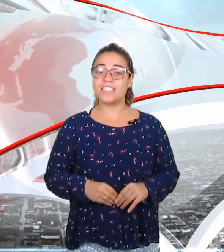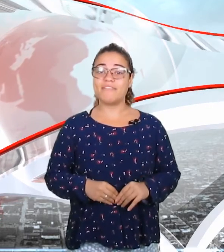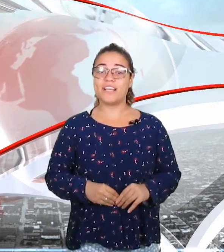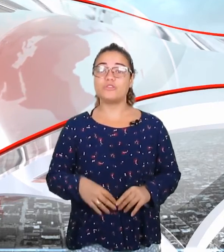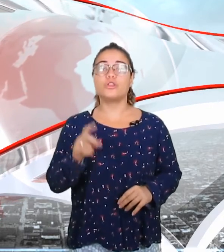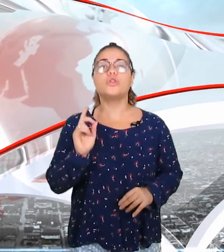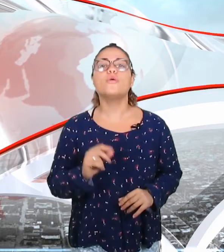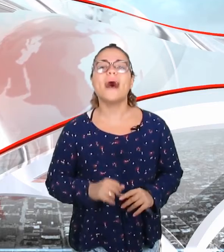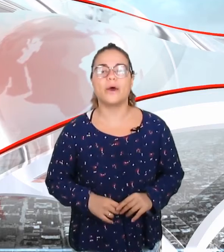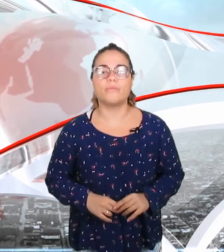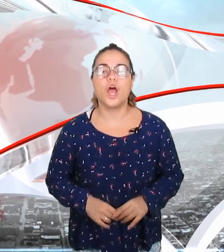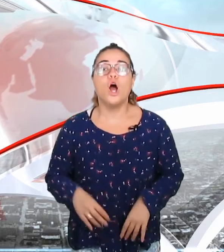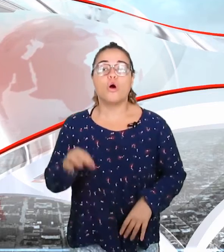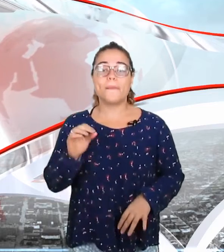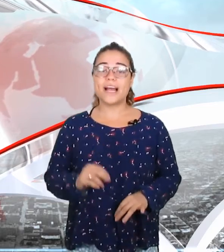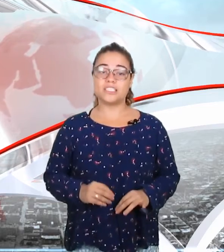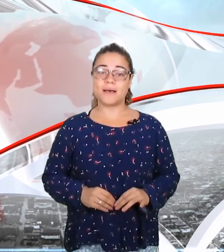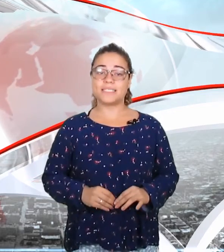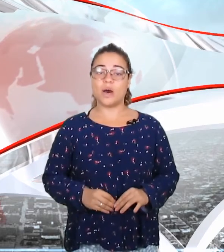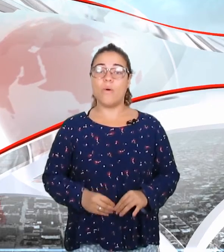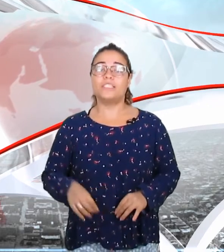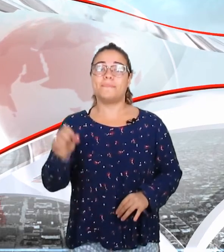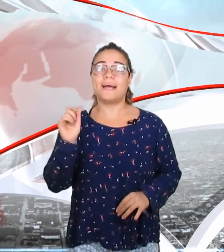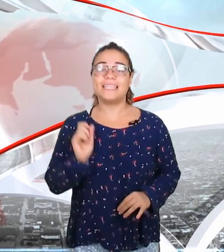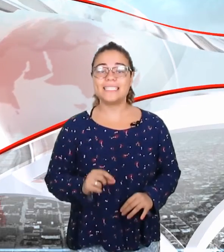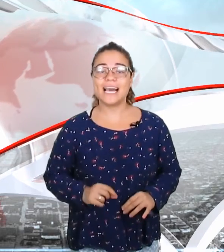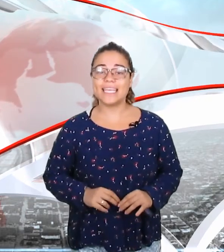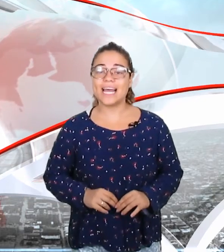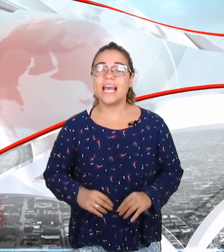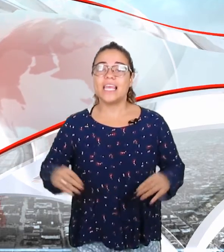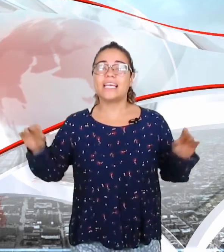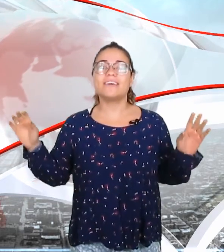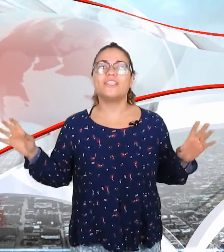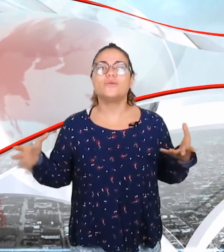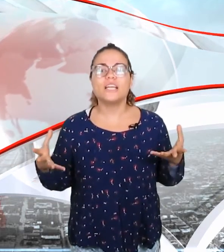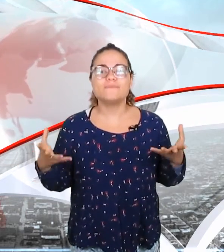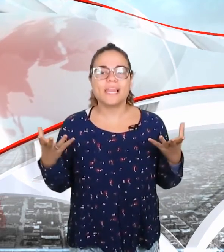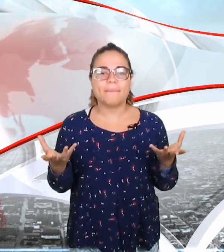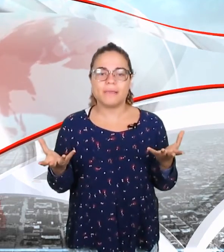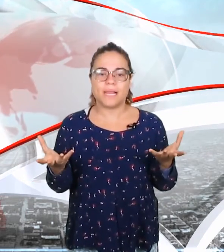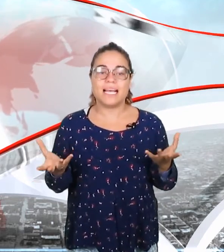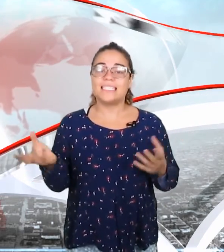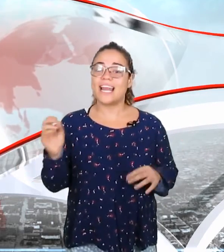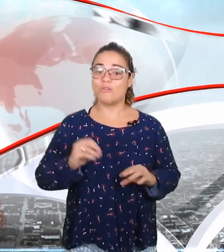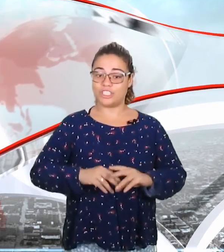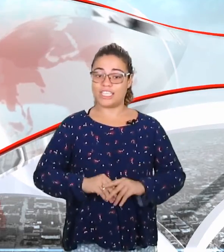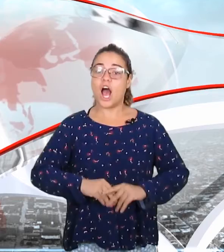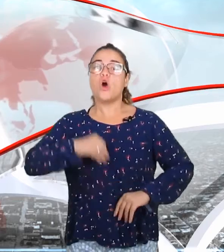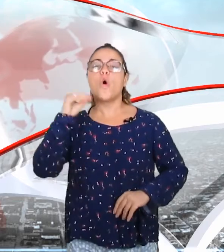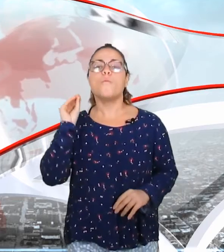de Eventos Tubarão, com a participação de Patrícia Lira e as Aventuras pela Bíblia. Será um dia com